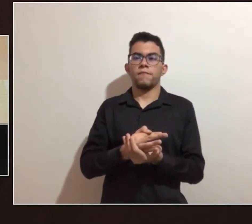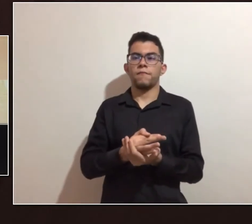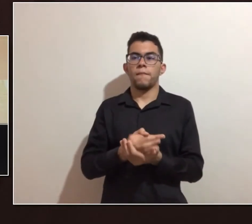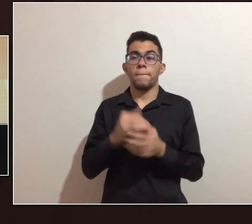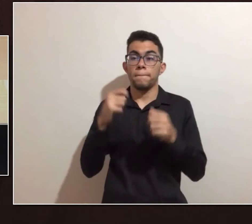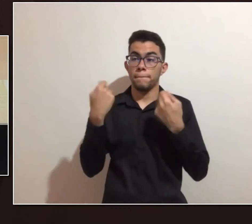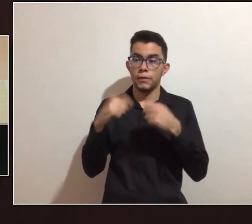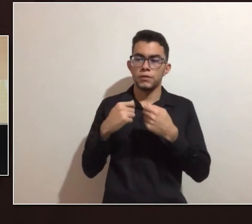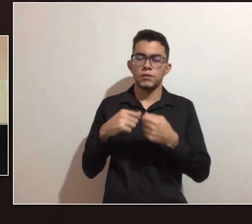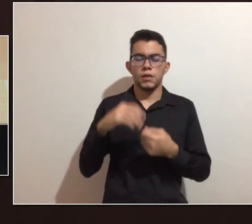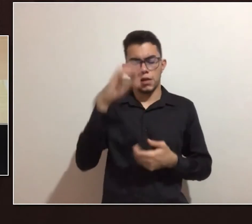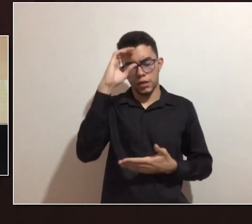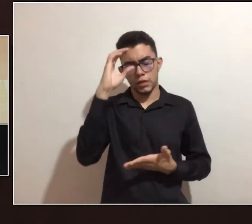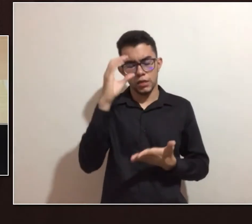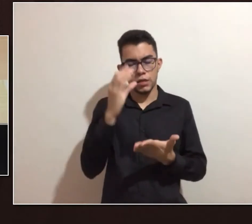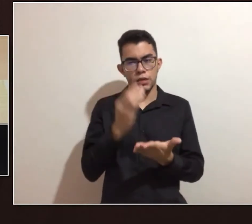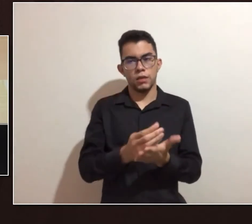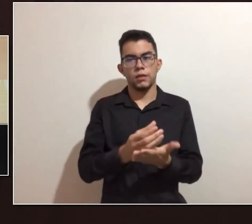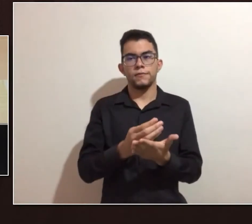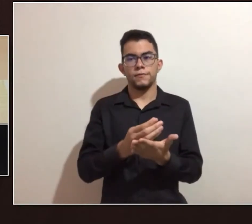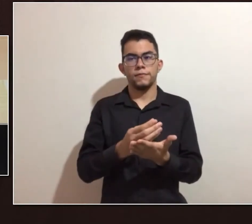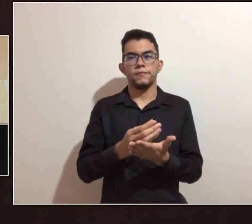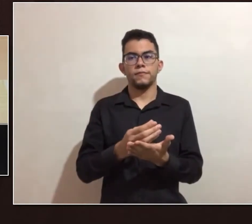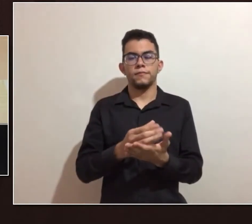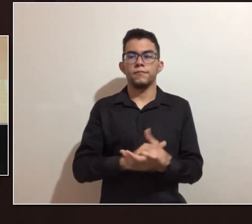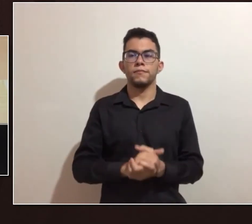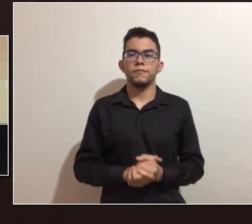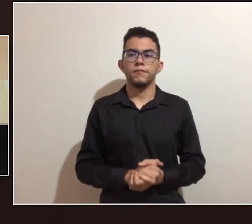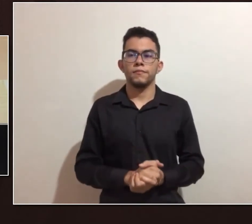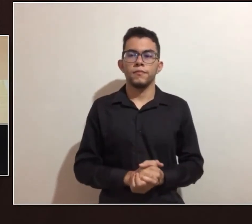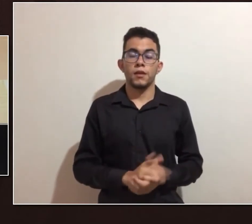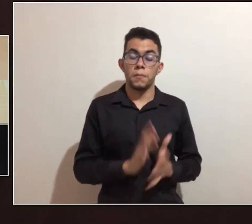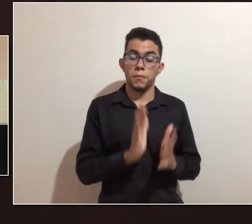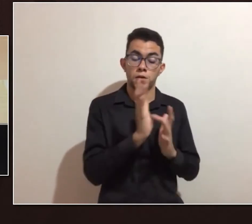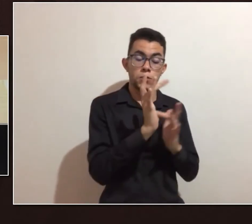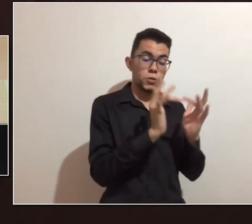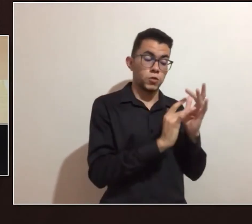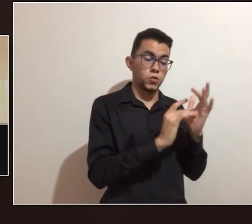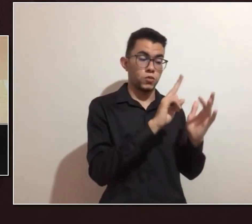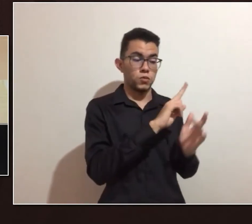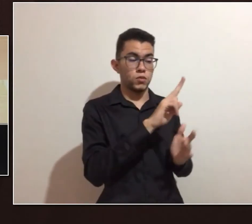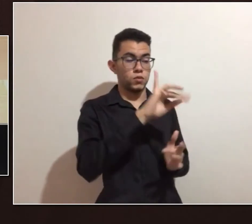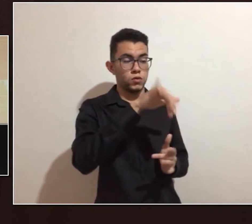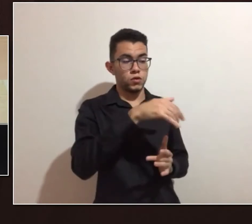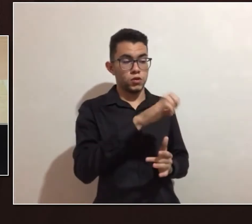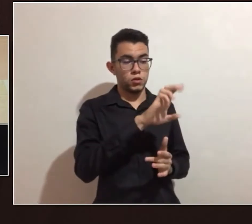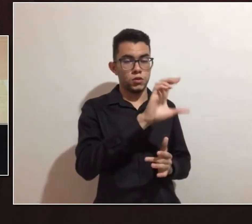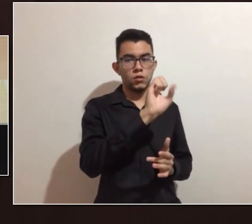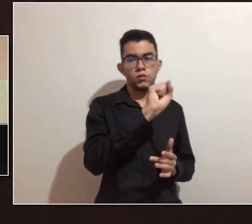Senhor Jesus, isto é, creram no seu nome, têm o